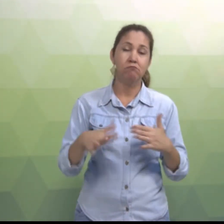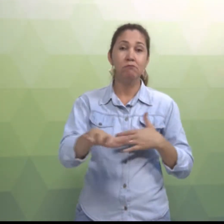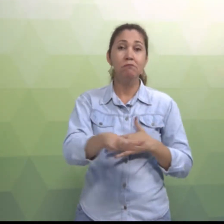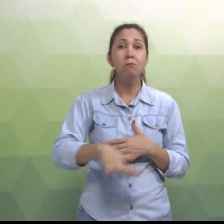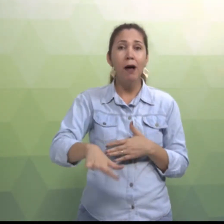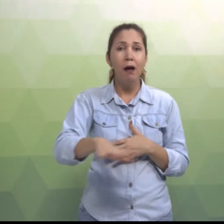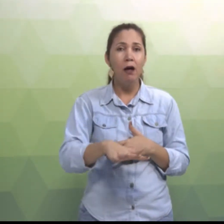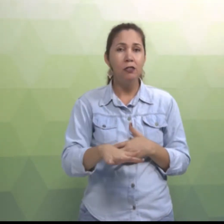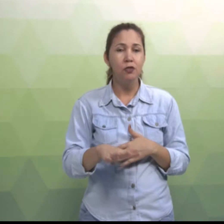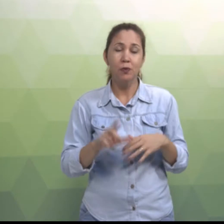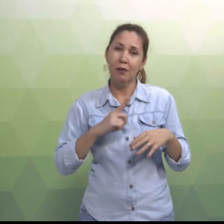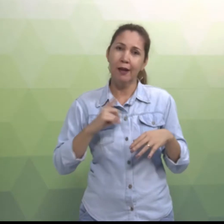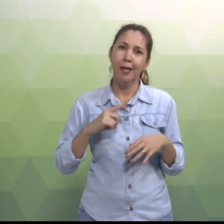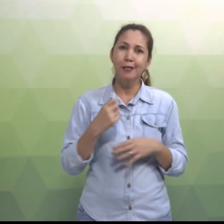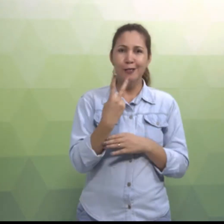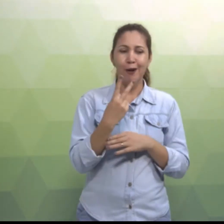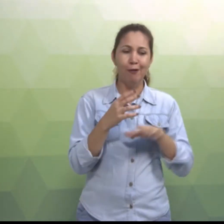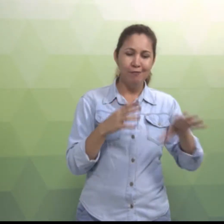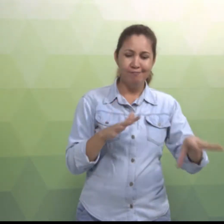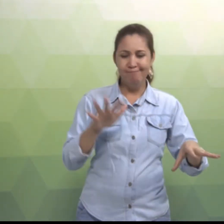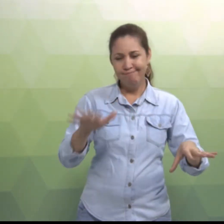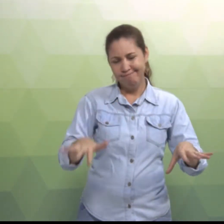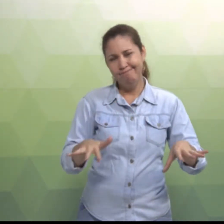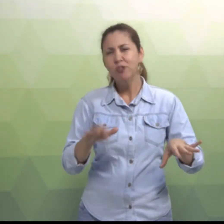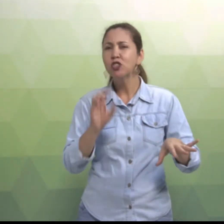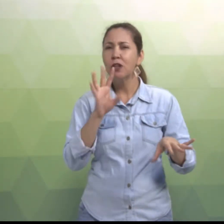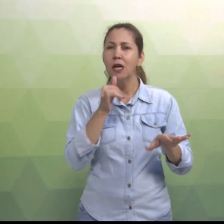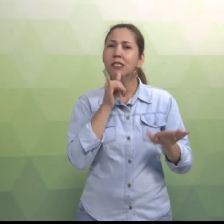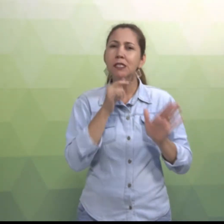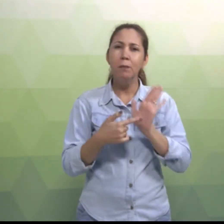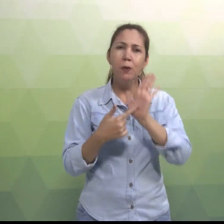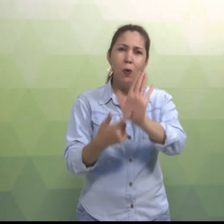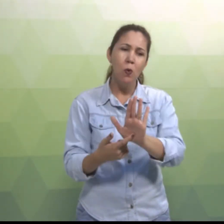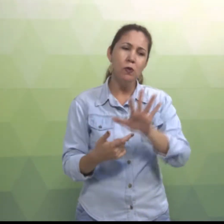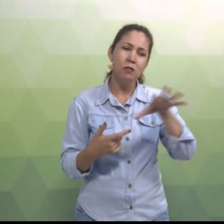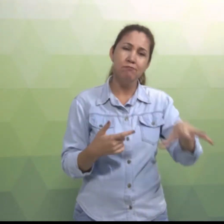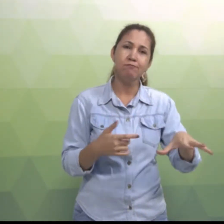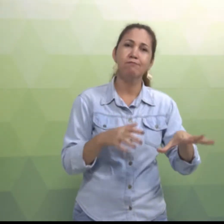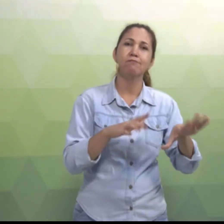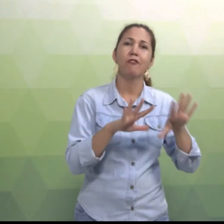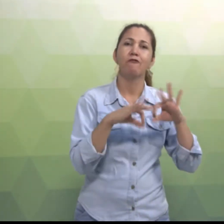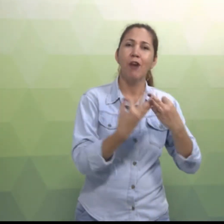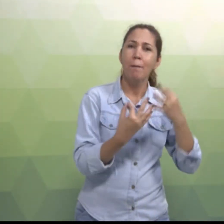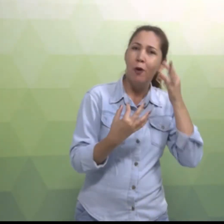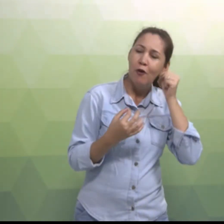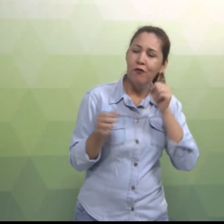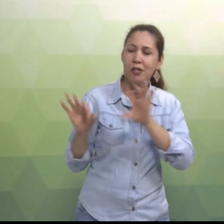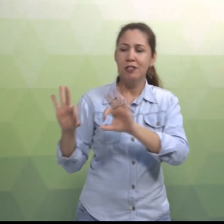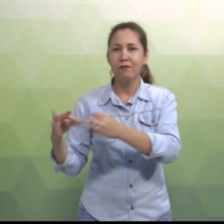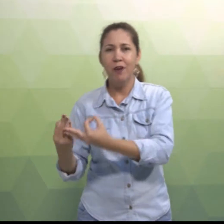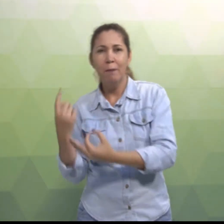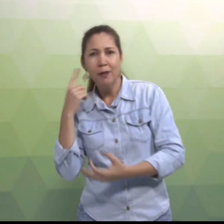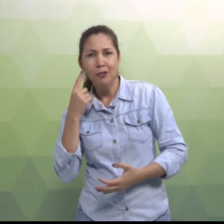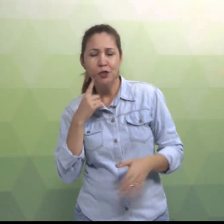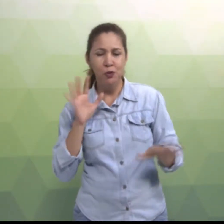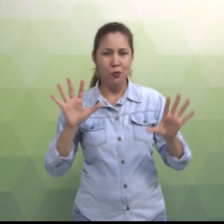sinais ainda. E assim como falei anteriormente dos 2 espaços, a família de surdos e família